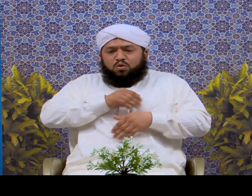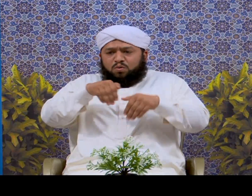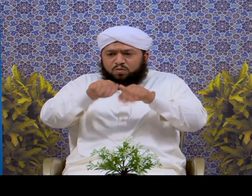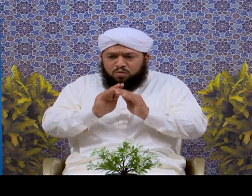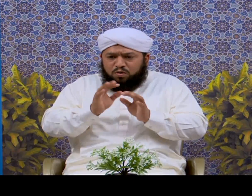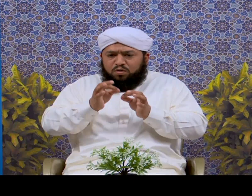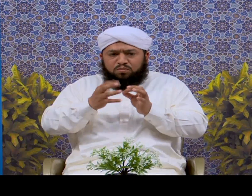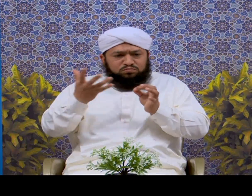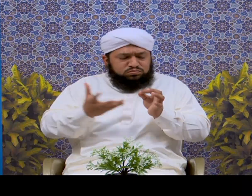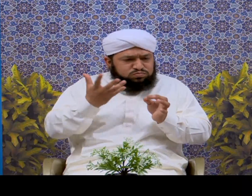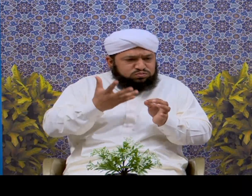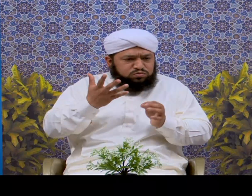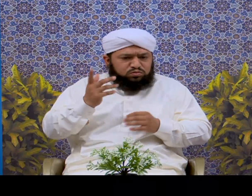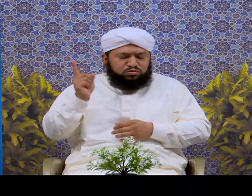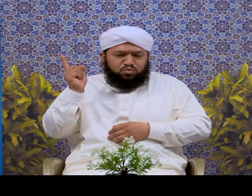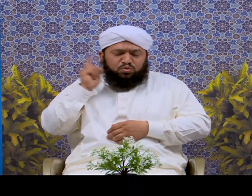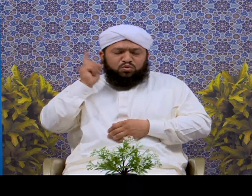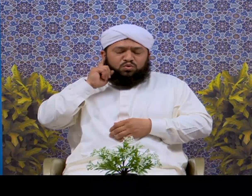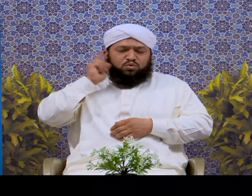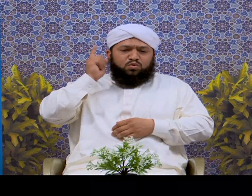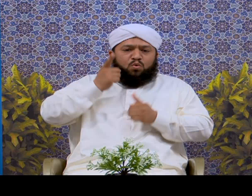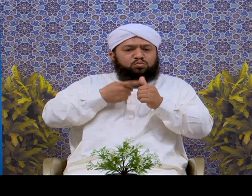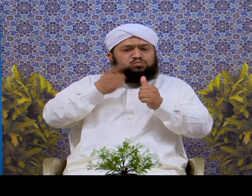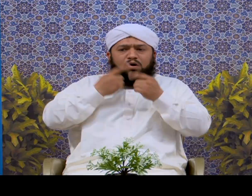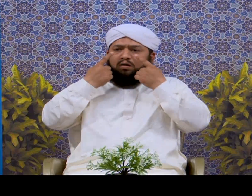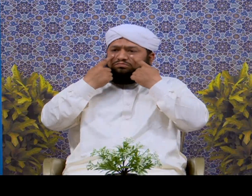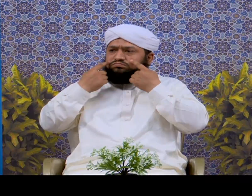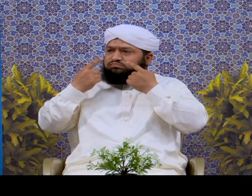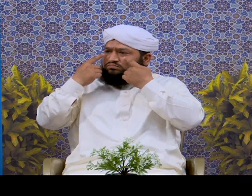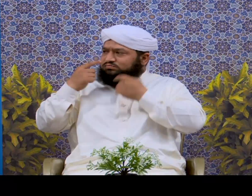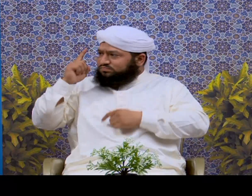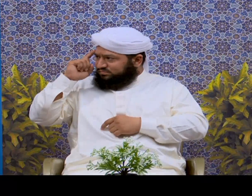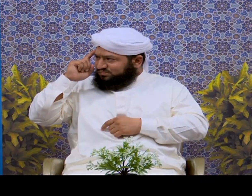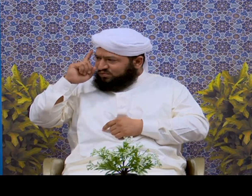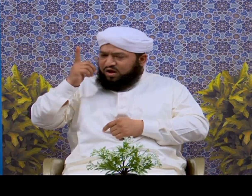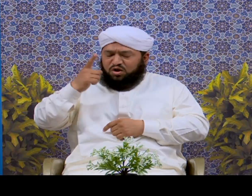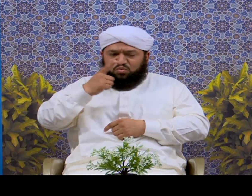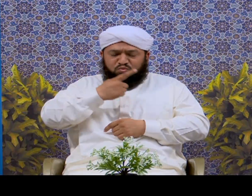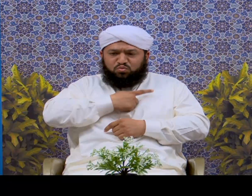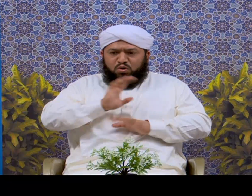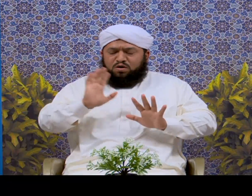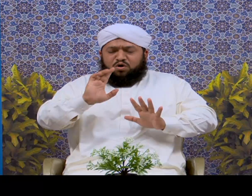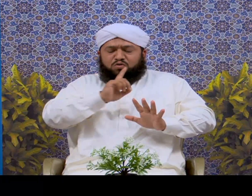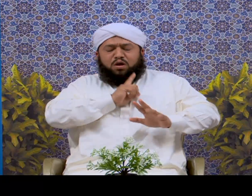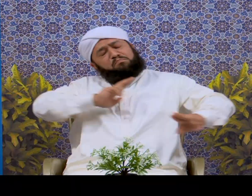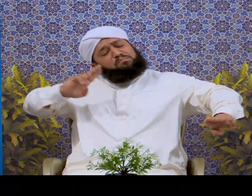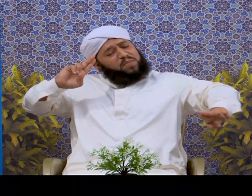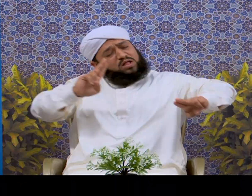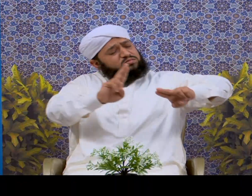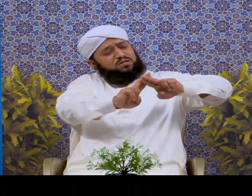آخرت اور جہنم کا ذکر سنتے ہیں تو آنکھ سے آنسو جاری ہو جاتے ہیں، گناہ نہ کرنے کا پکا ارادہ کر لیتے ہیں،